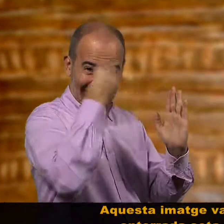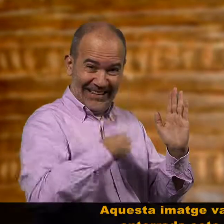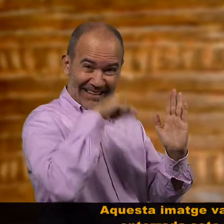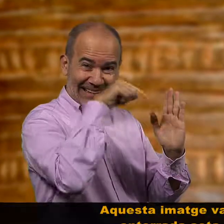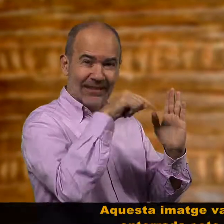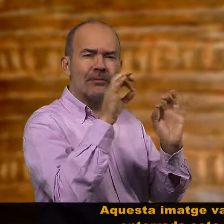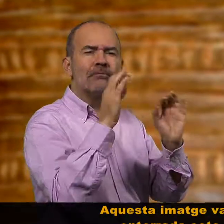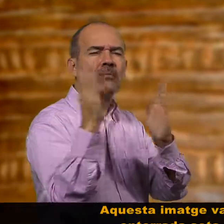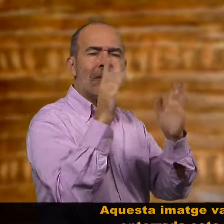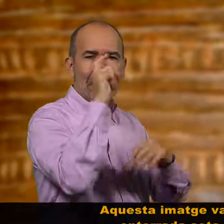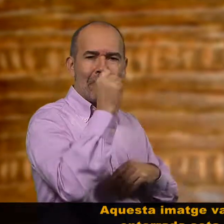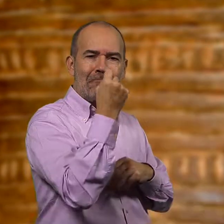setmana tràgica del 1909.